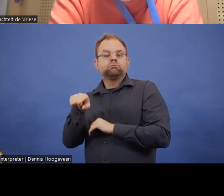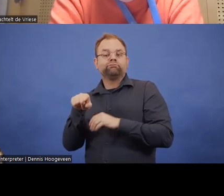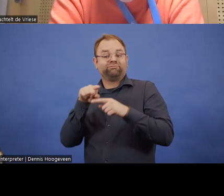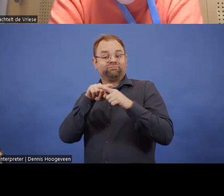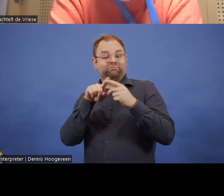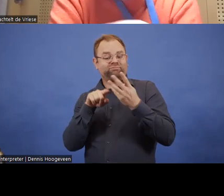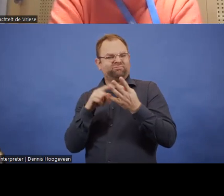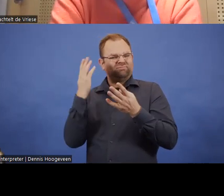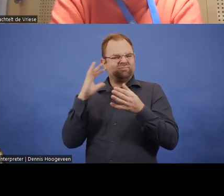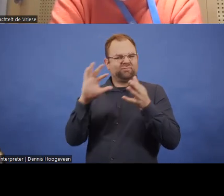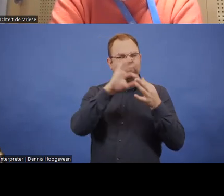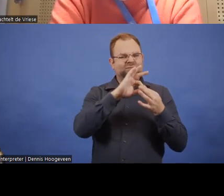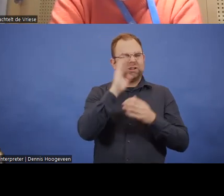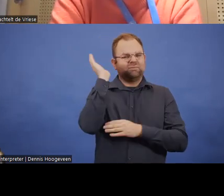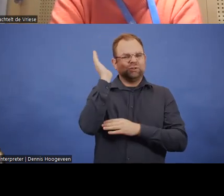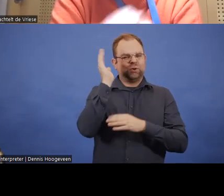y apoyo técnico,